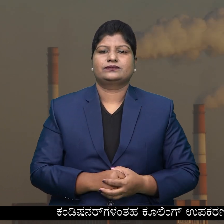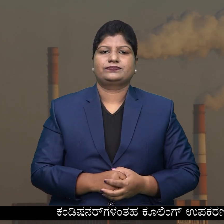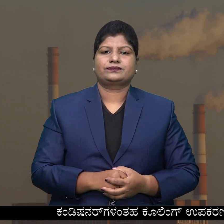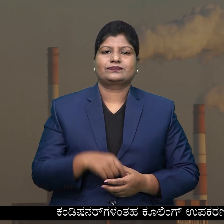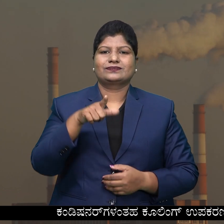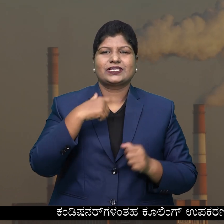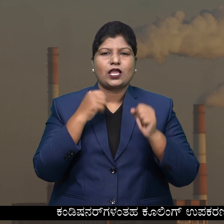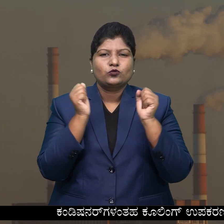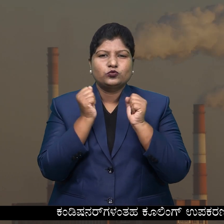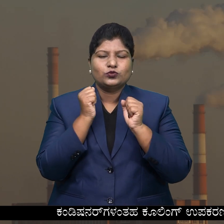ಅಗ್ನಿಶಾಮಕಗಳಲ್ಲಿ ಬಳಸಲಾಗುತ್ತೆ.